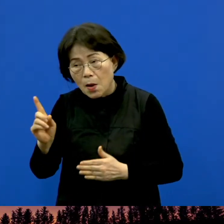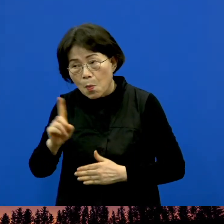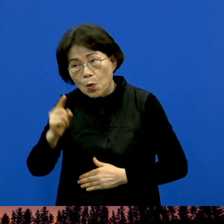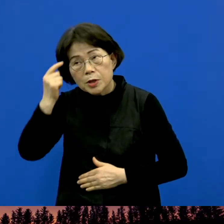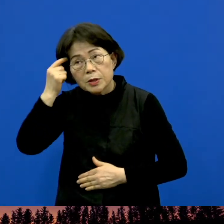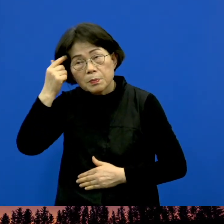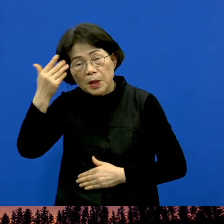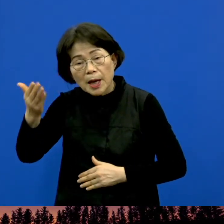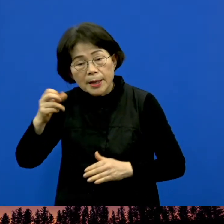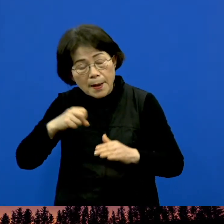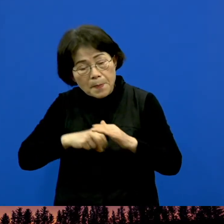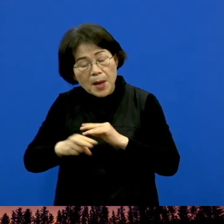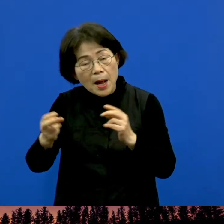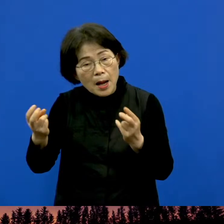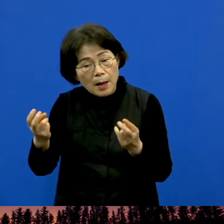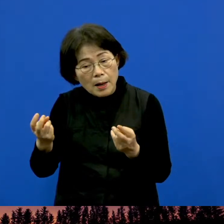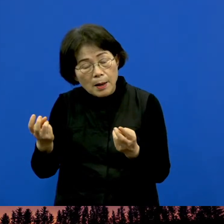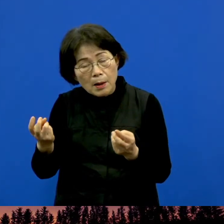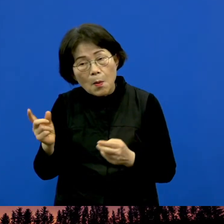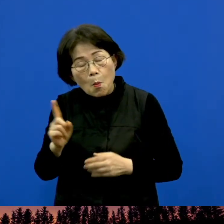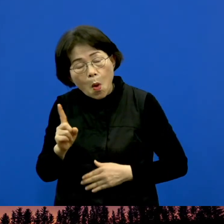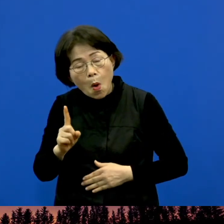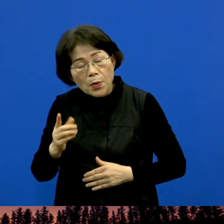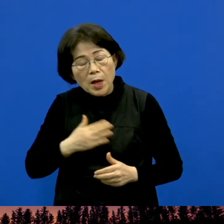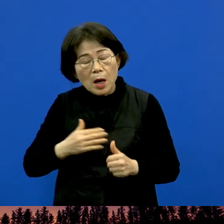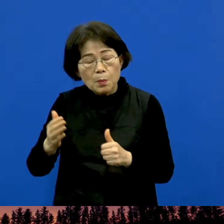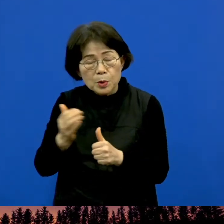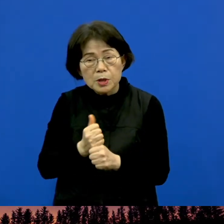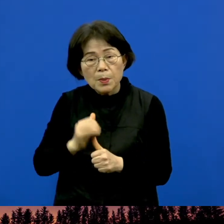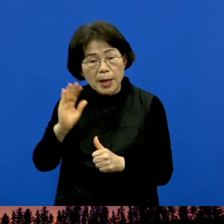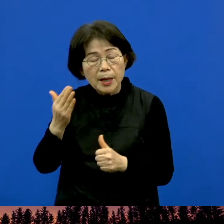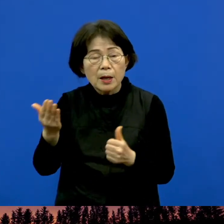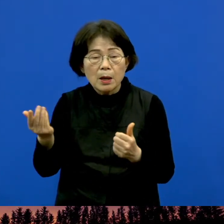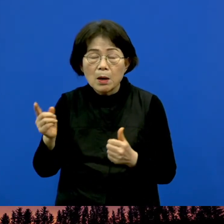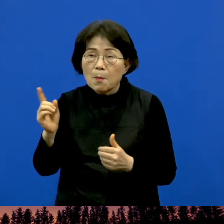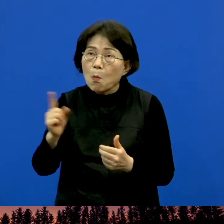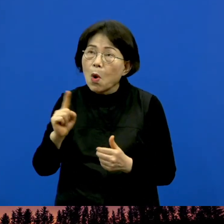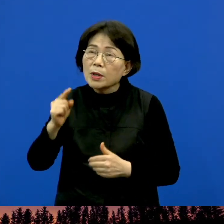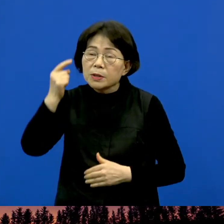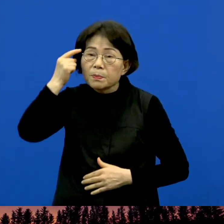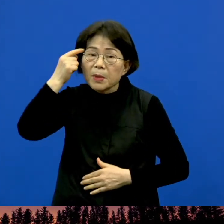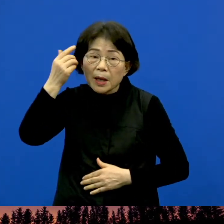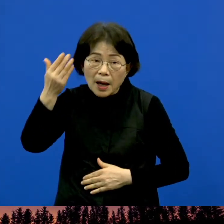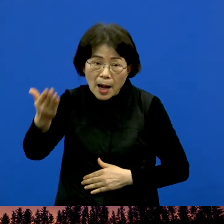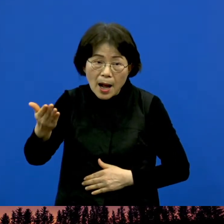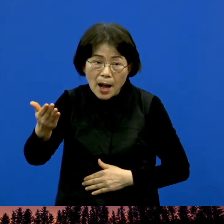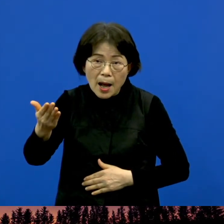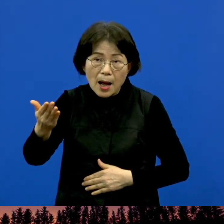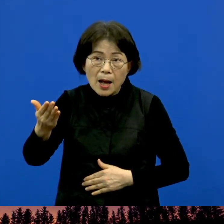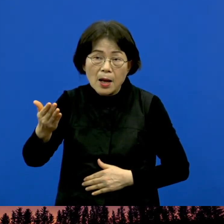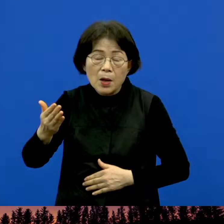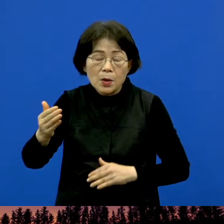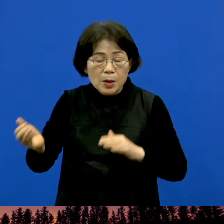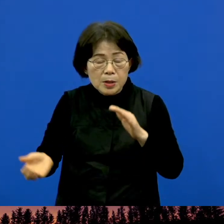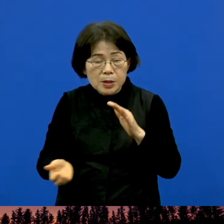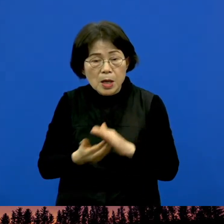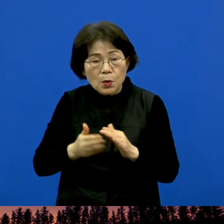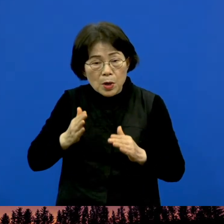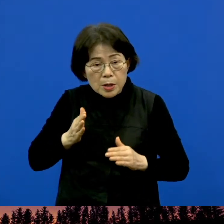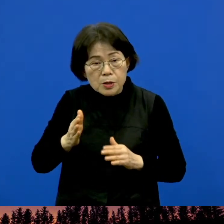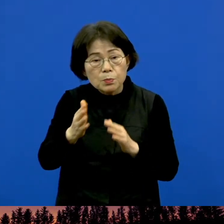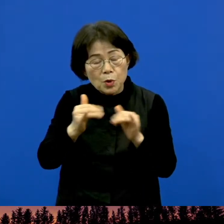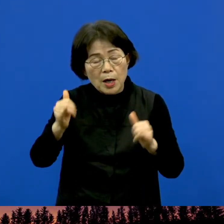피해야 할 게 무엇입니까? 내가 붙들어야 될 게 무엇입니까? 여러분 누가 최고의 전문가가 될 수 있습니까?